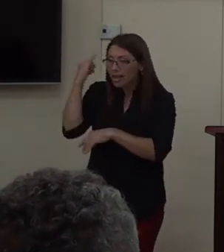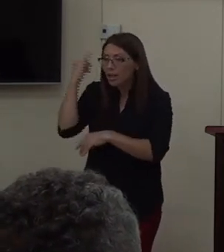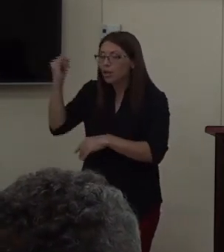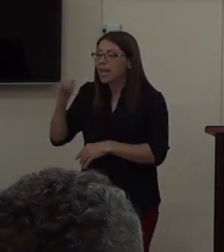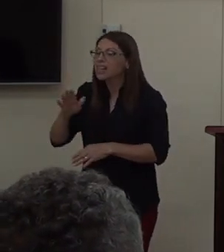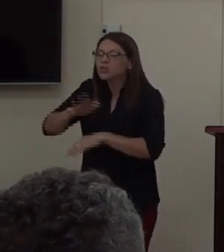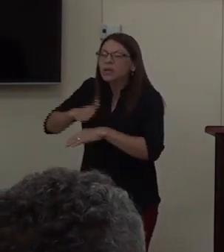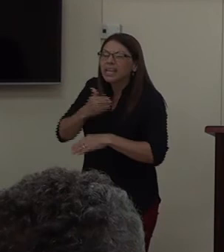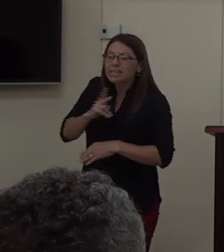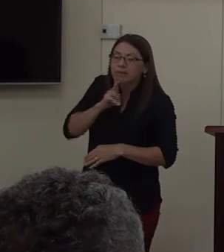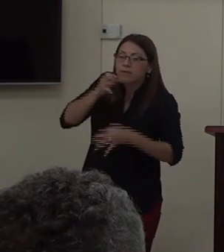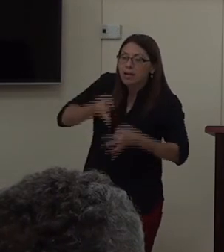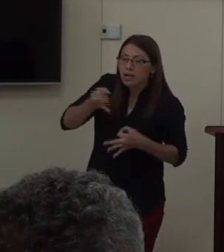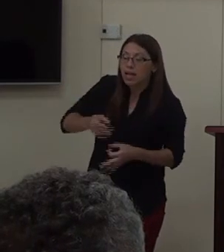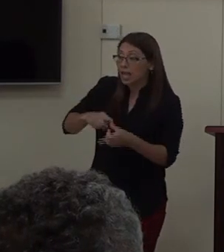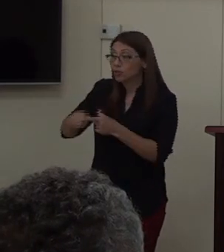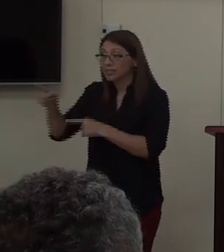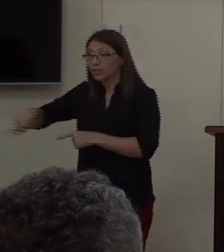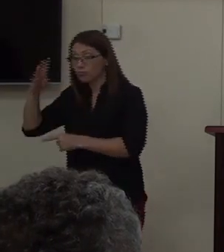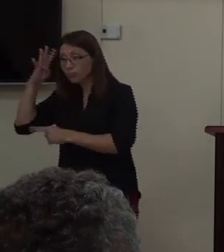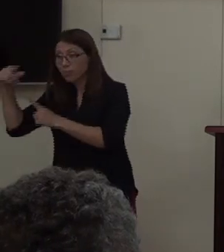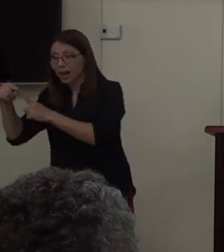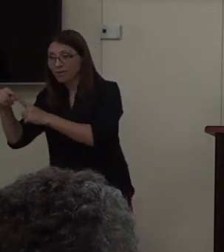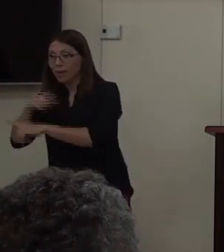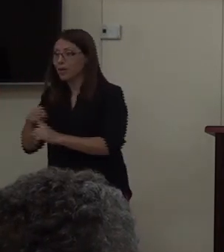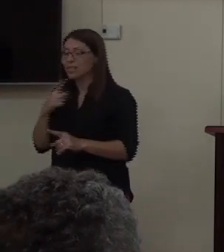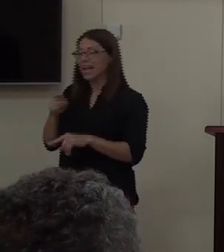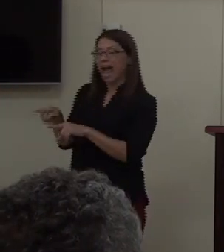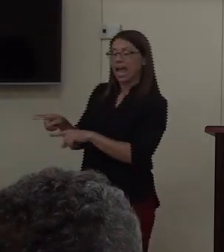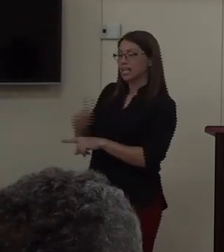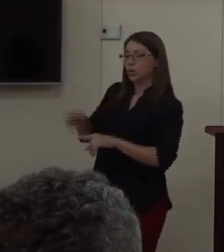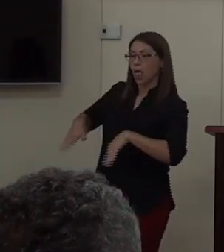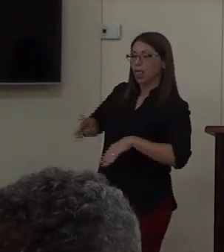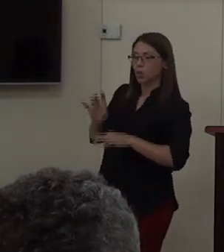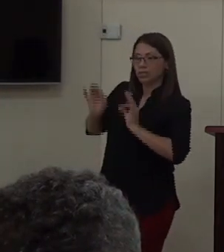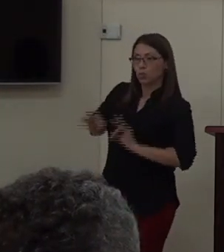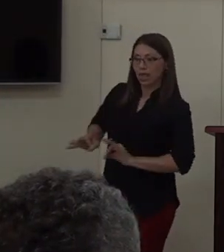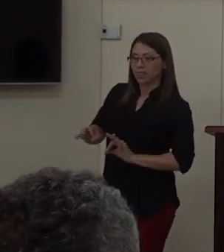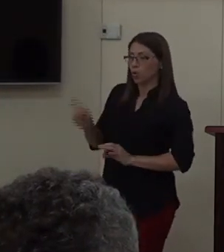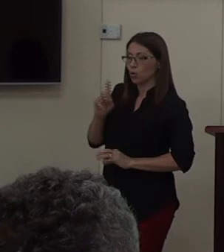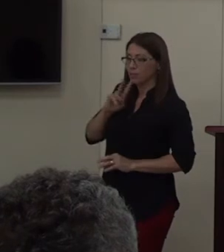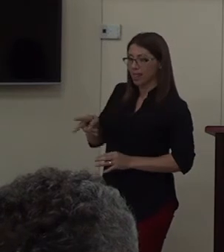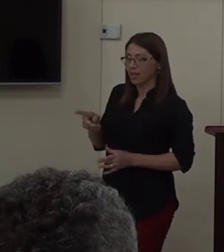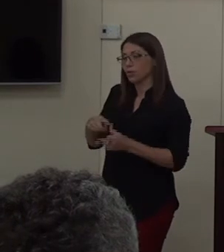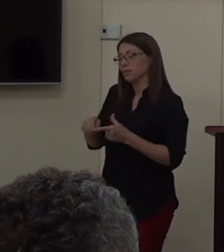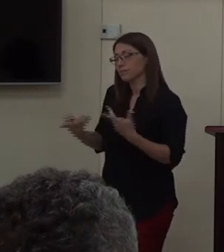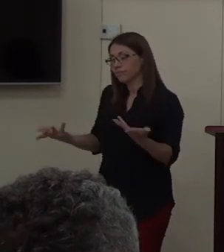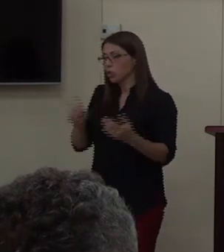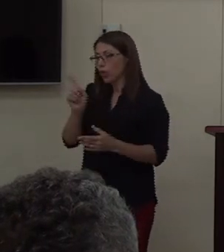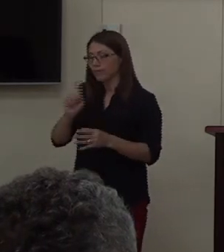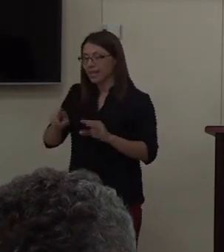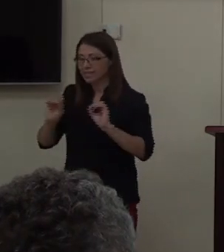autenticidad. Entonces, crean la palabra, pero también dicen, ah, pero es que eso no es auténtico, eso no es verdadero y no debería